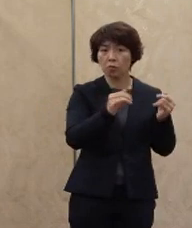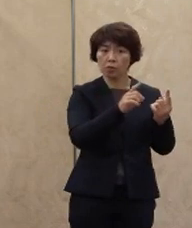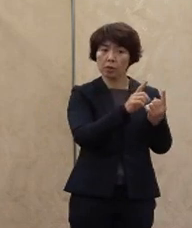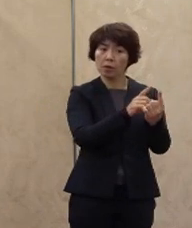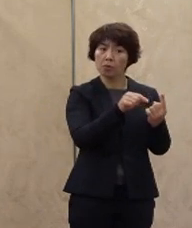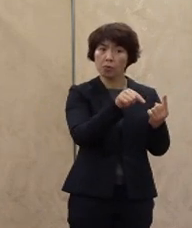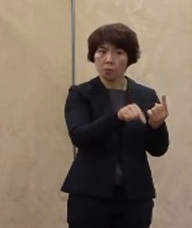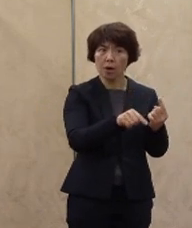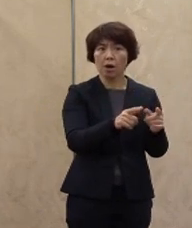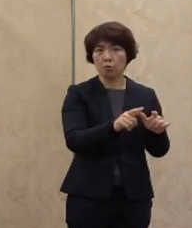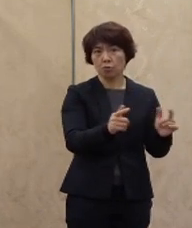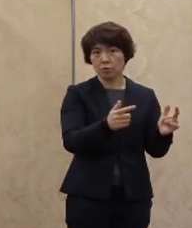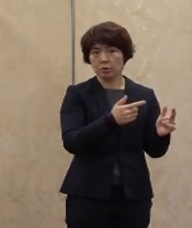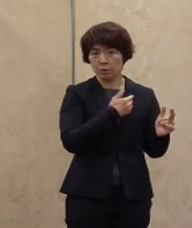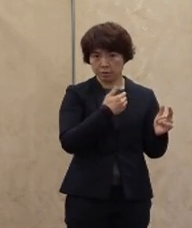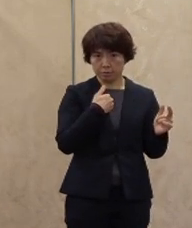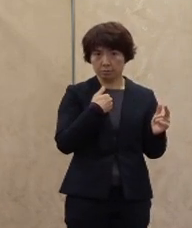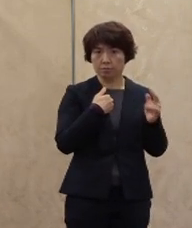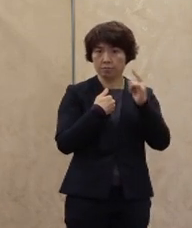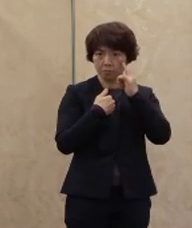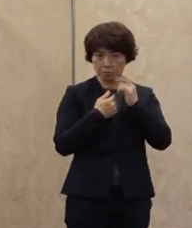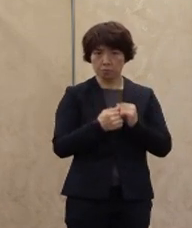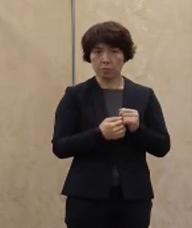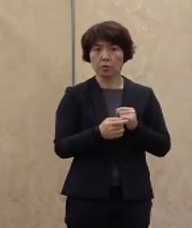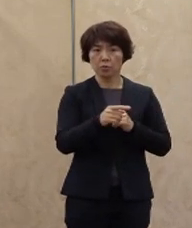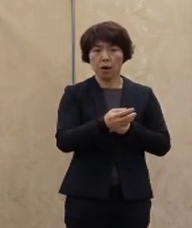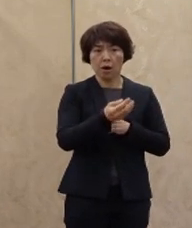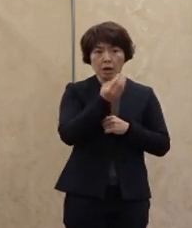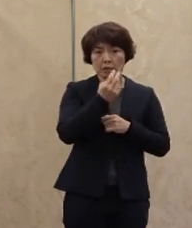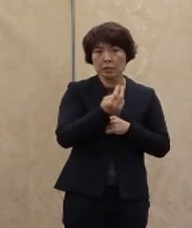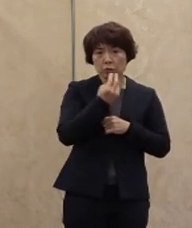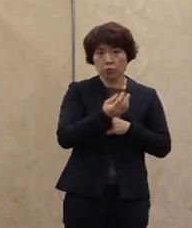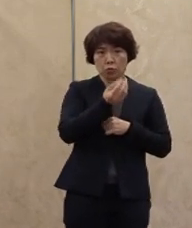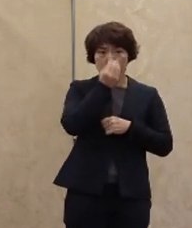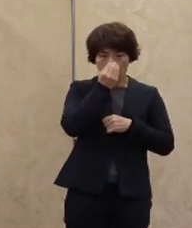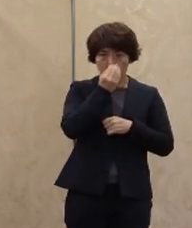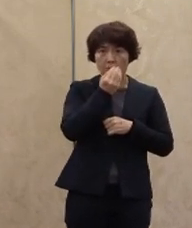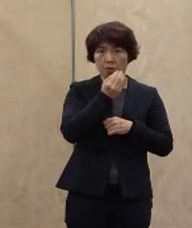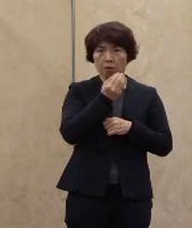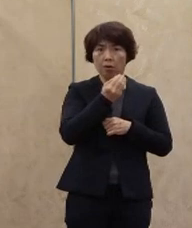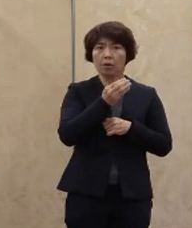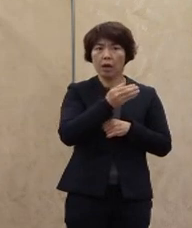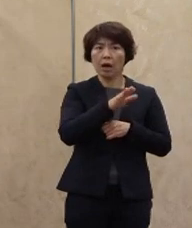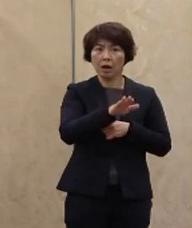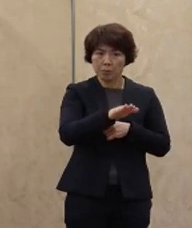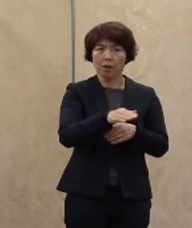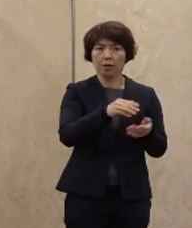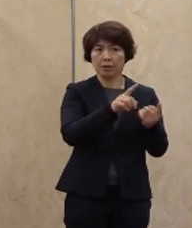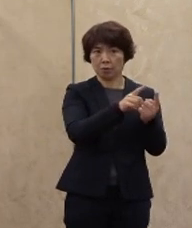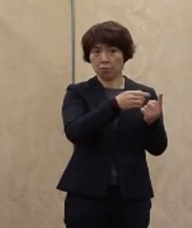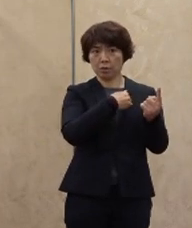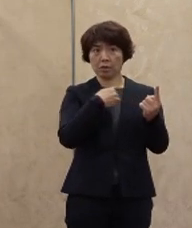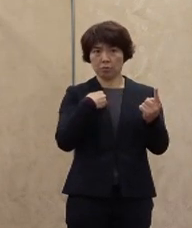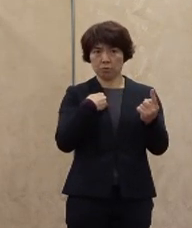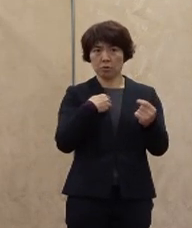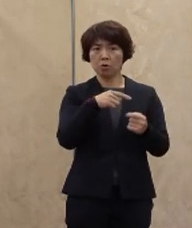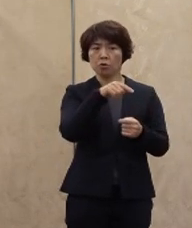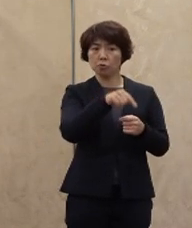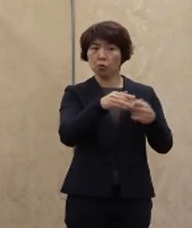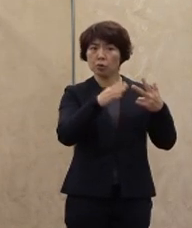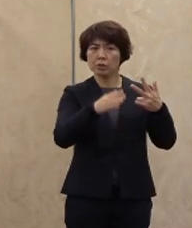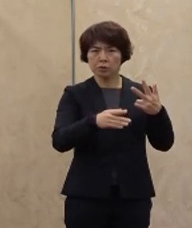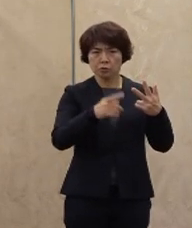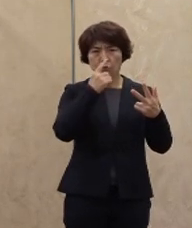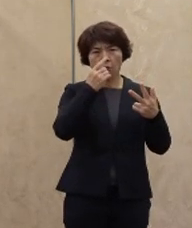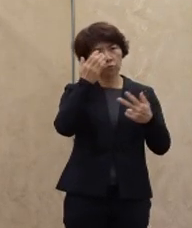ると思ってますんで、あれは酸素が通っていれば、酸素マスクのあるところだったらできますので、そこの施設のことを想定